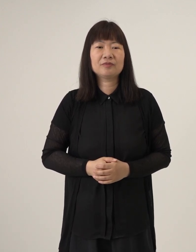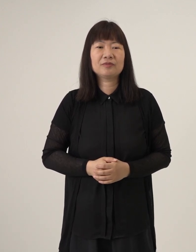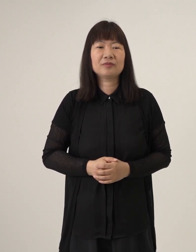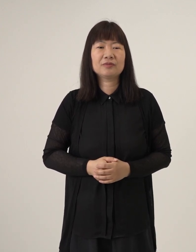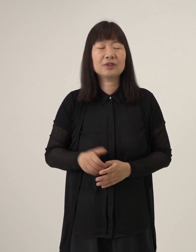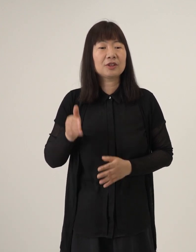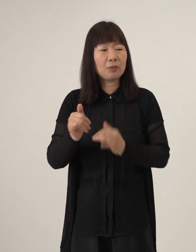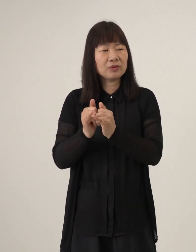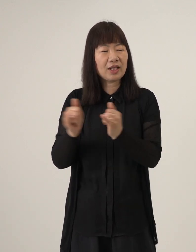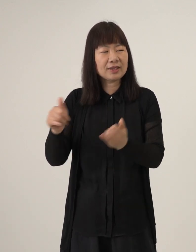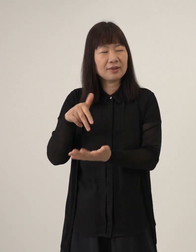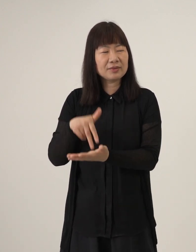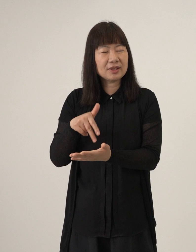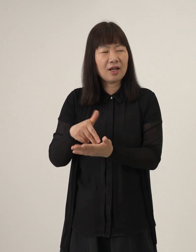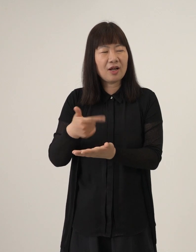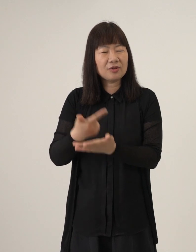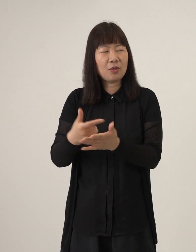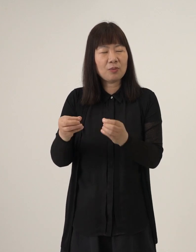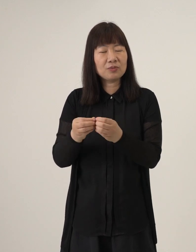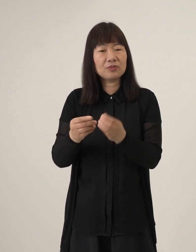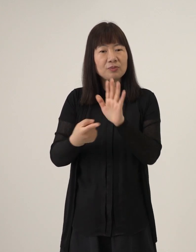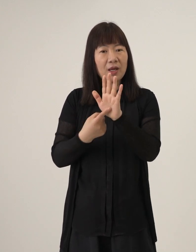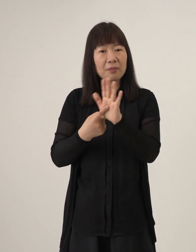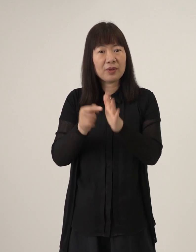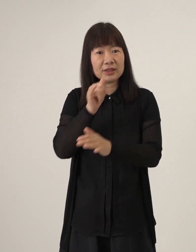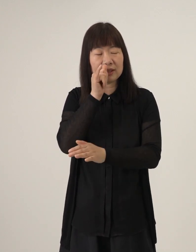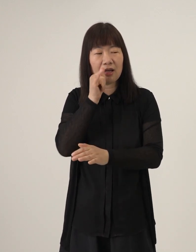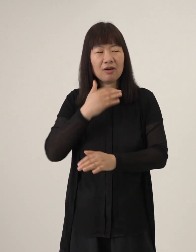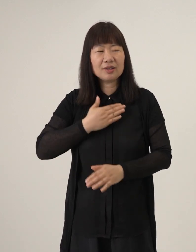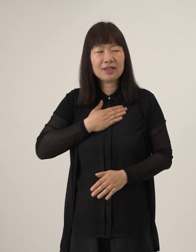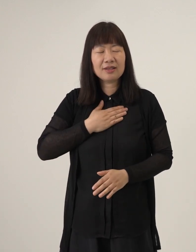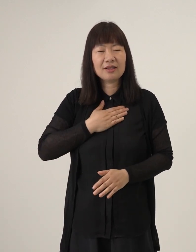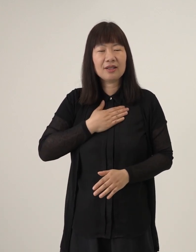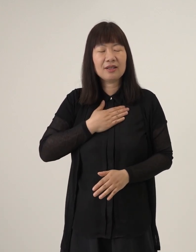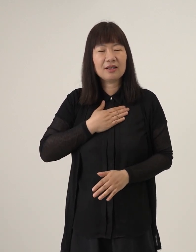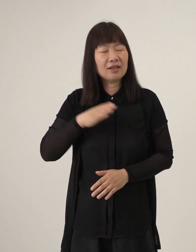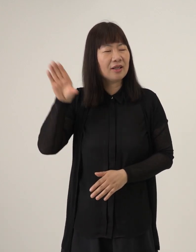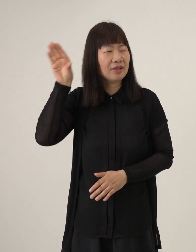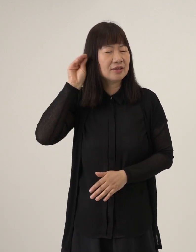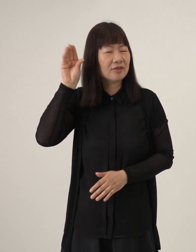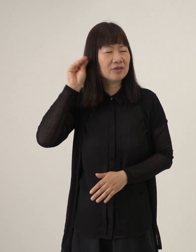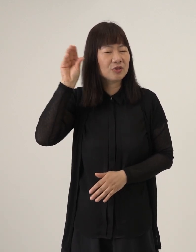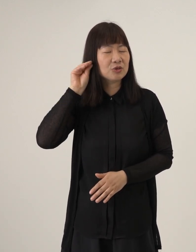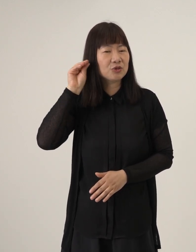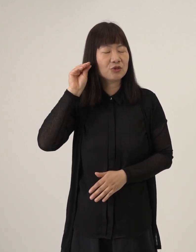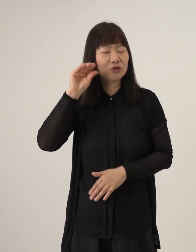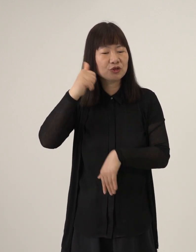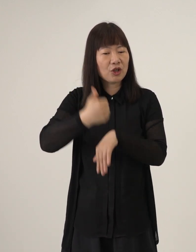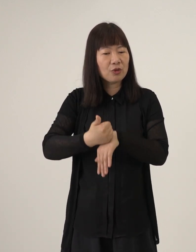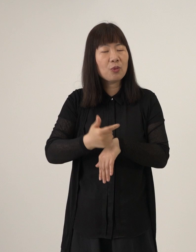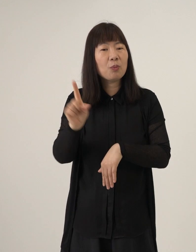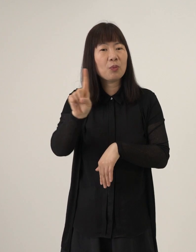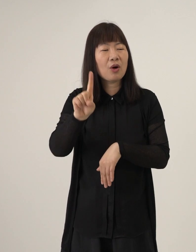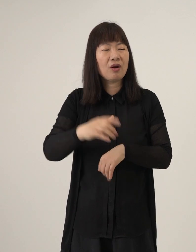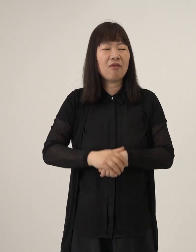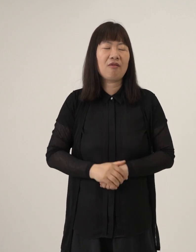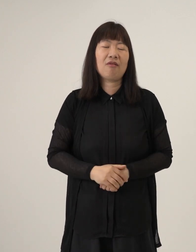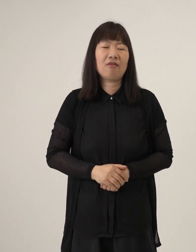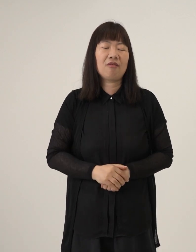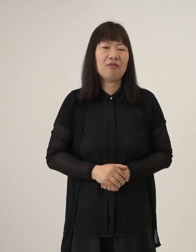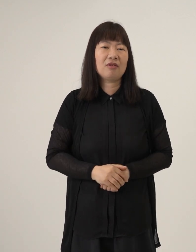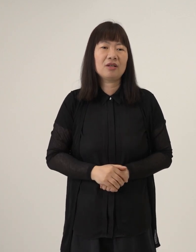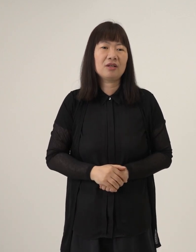전문가들에 의해서 논문 발표를 통해서 제가 청취한 결론은